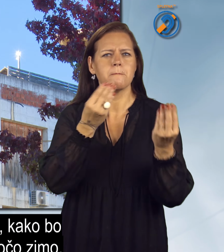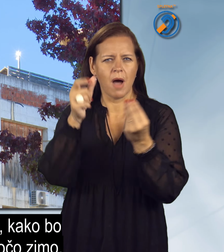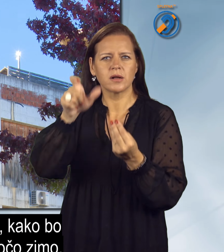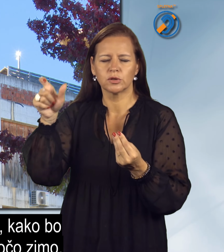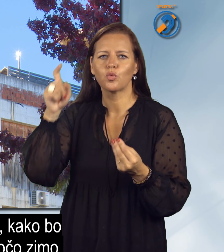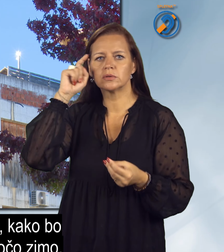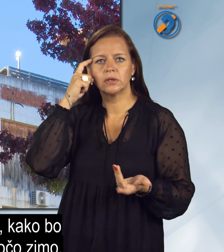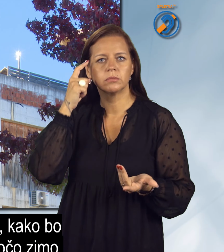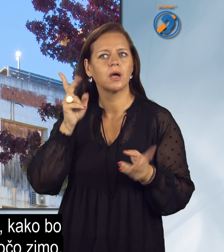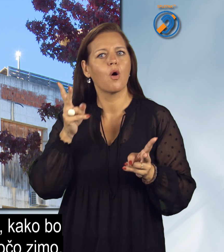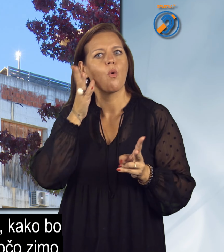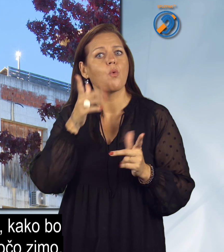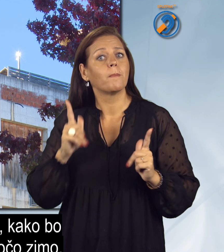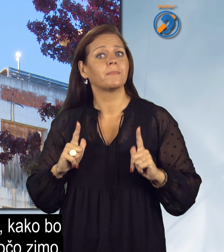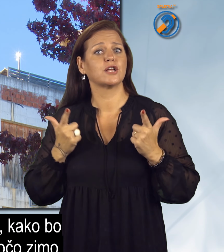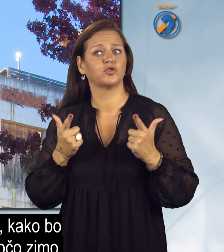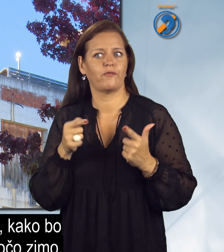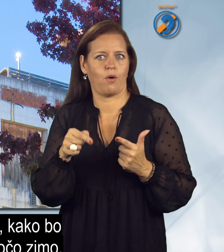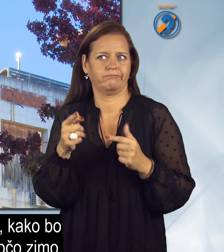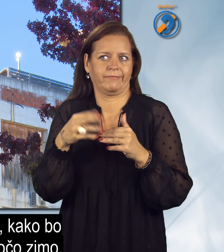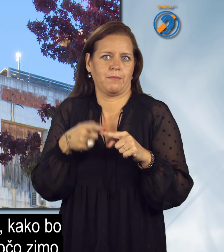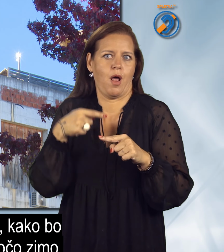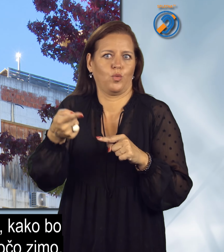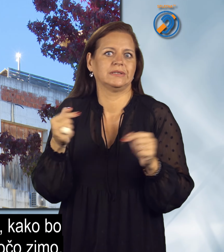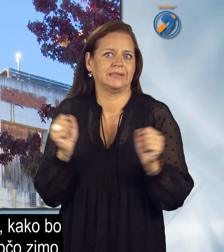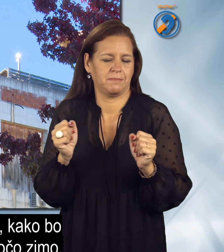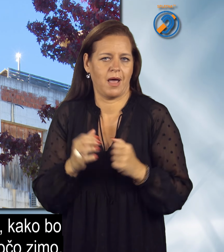marsikoga skrbi, kako bo preživel prihajajočo zimo.